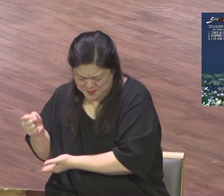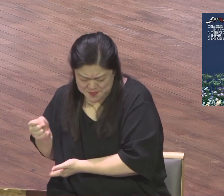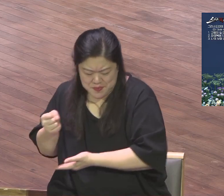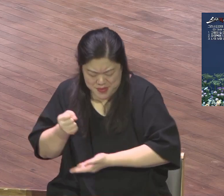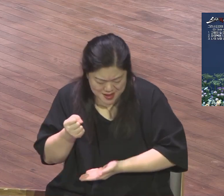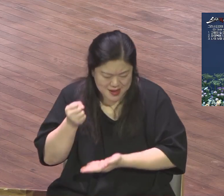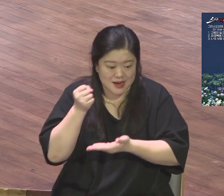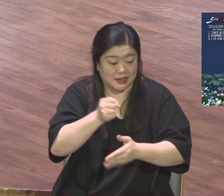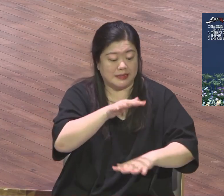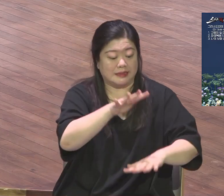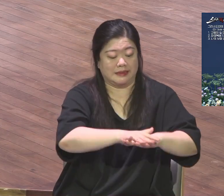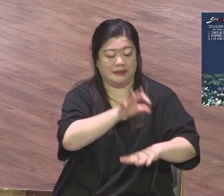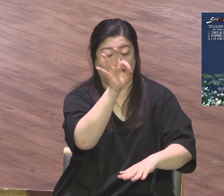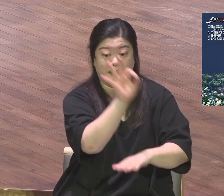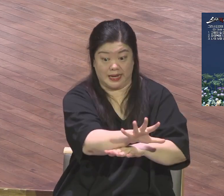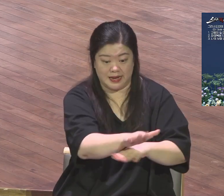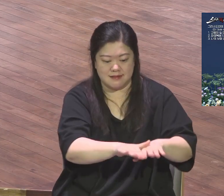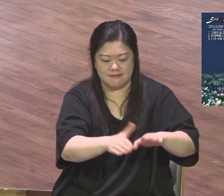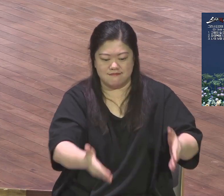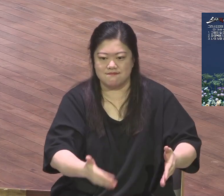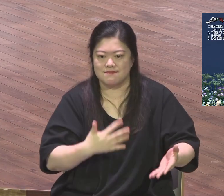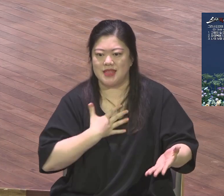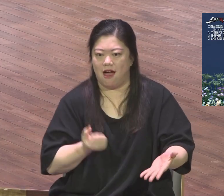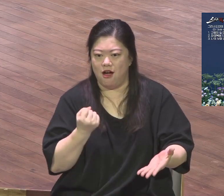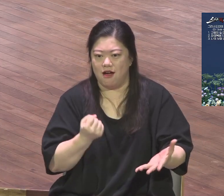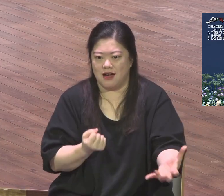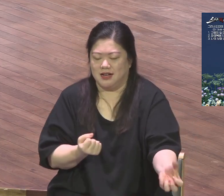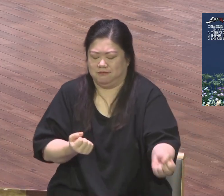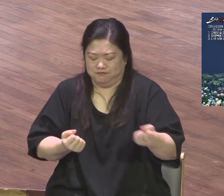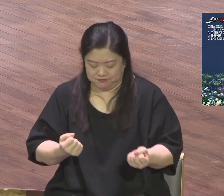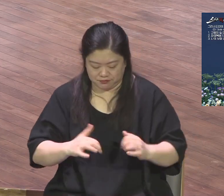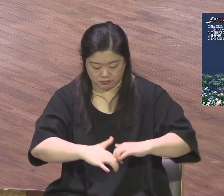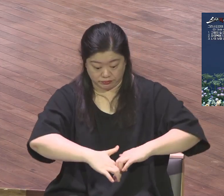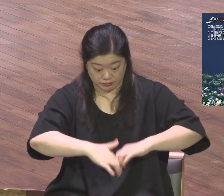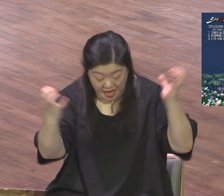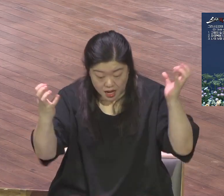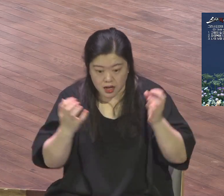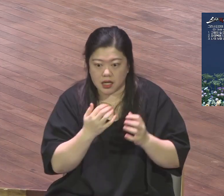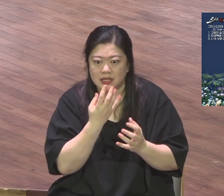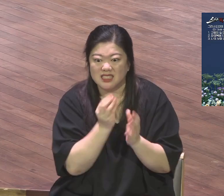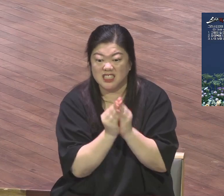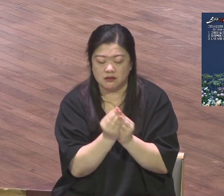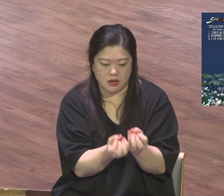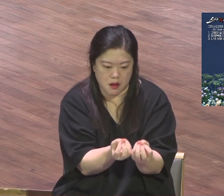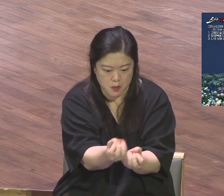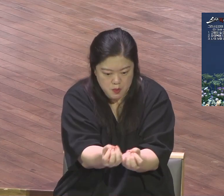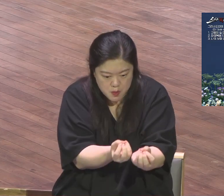없는 고유한 그런 가치를 가진 것을 이 사람이 발견하게 된 거예요.